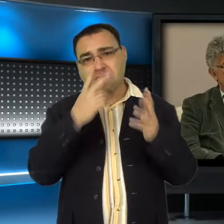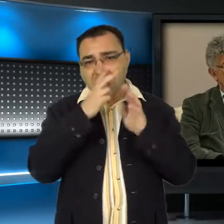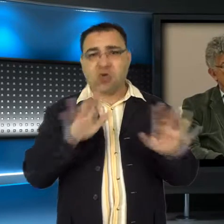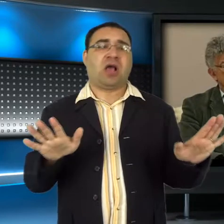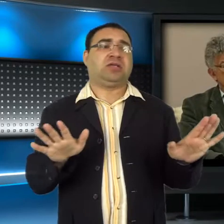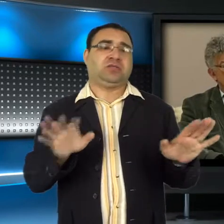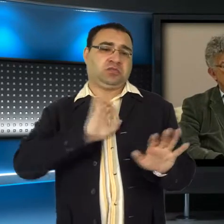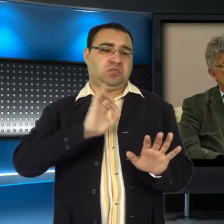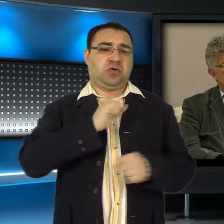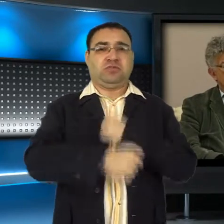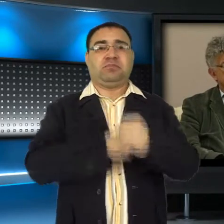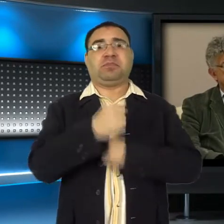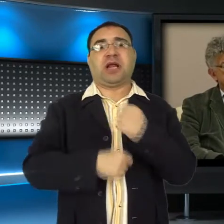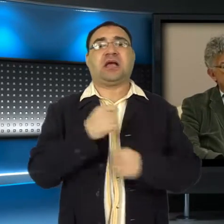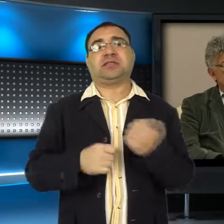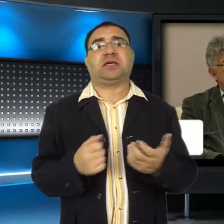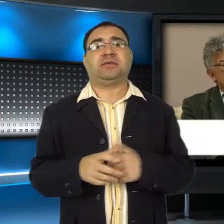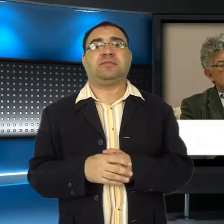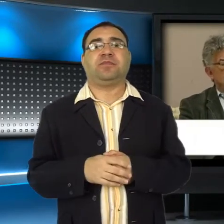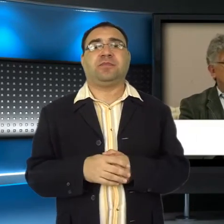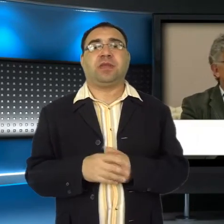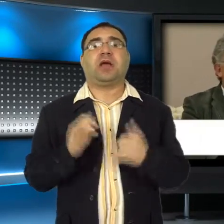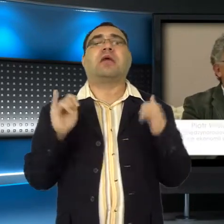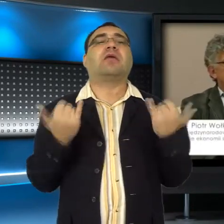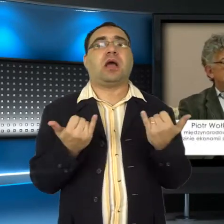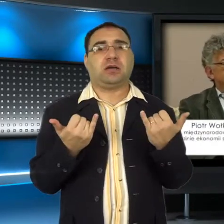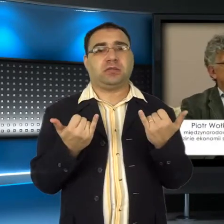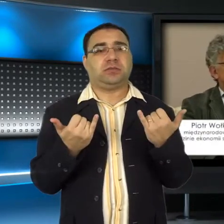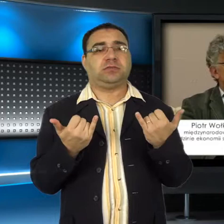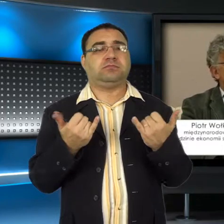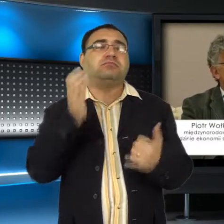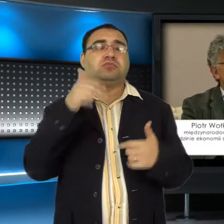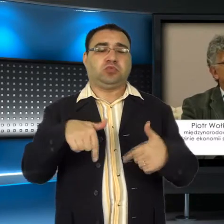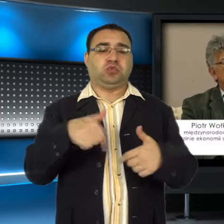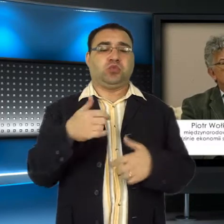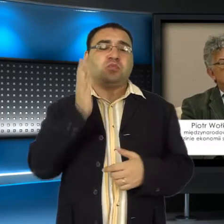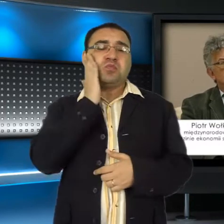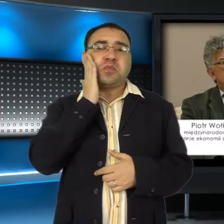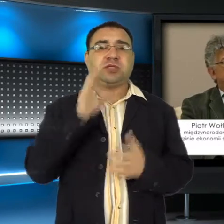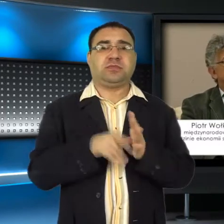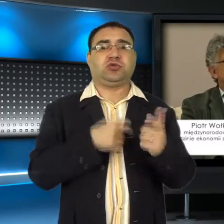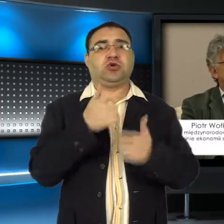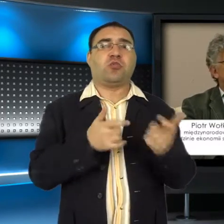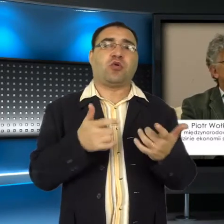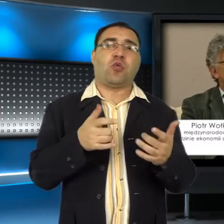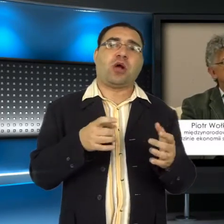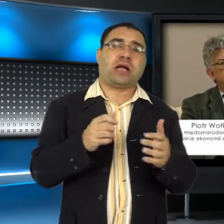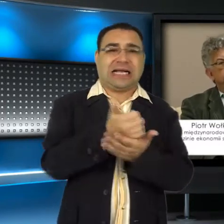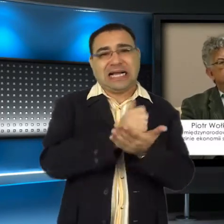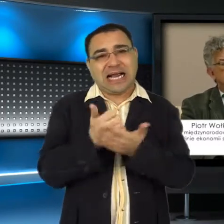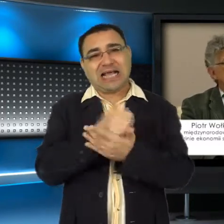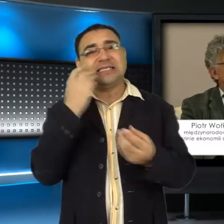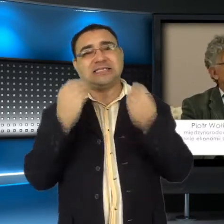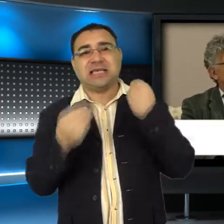przeprowadzając takie ćwiczenie na temat tego, jaka jest rola mieszkańca w mieście, zrobił gry i zabawy na plaży. W